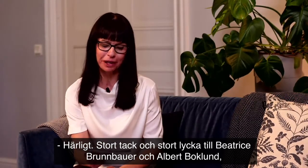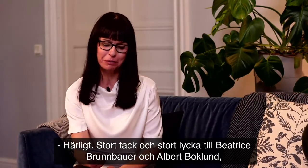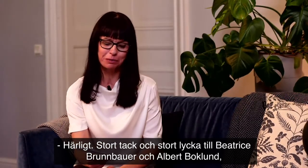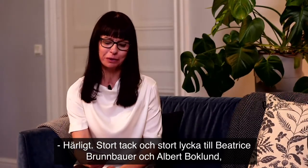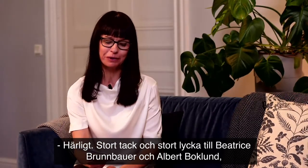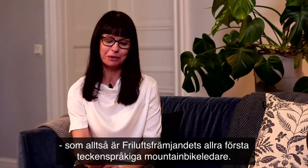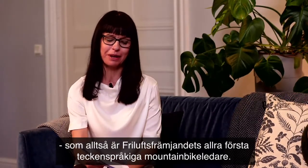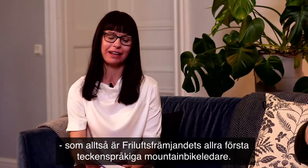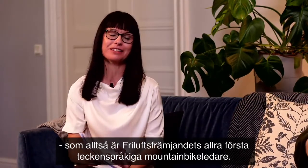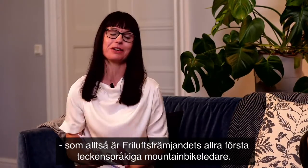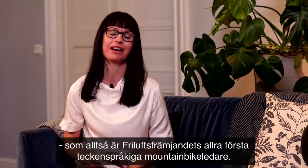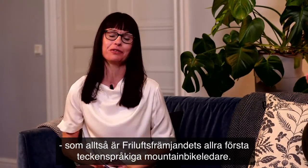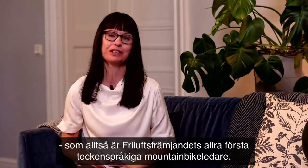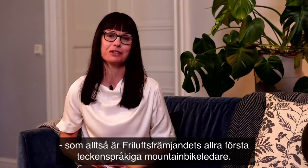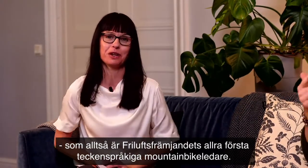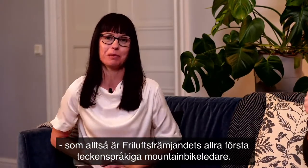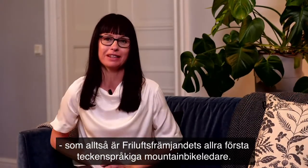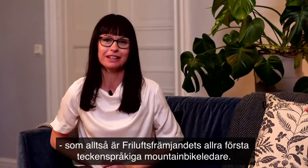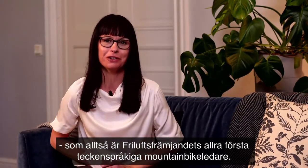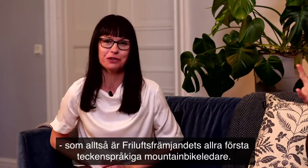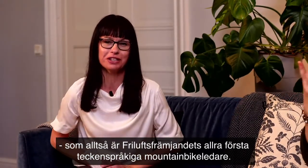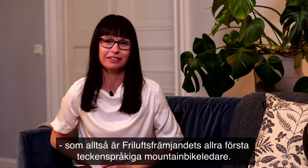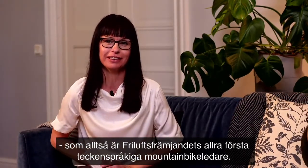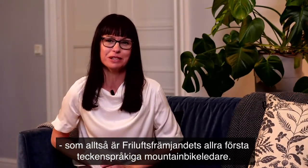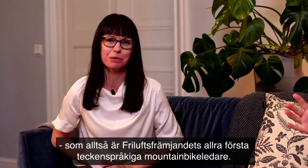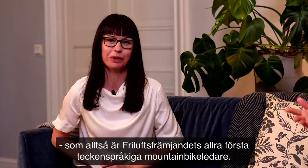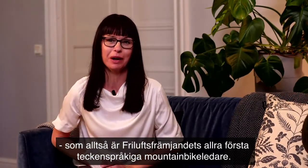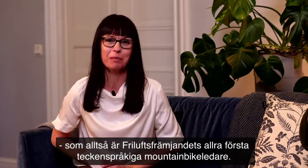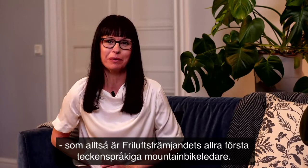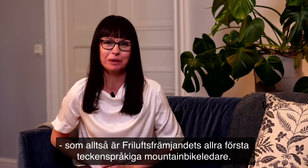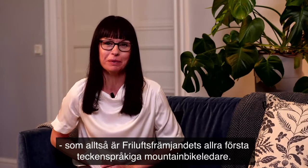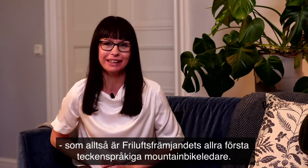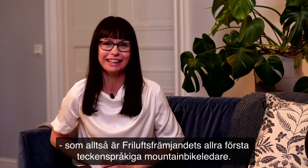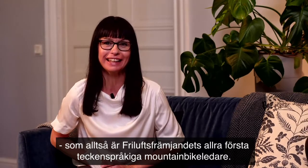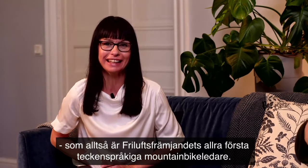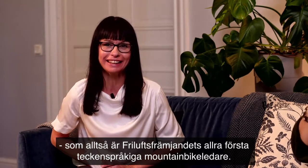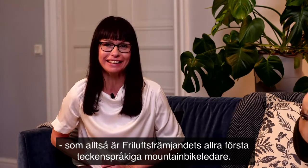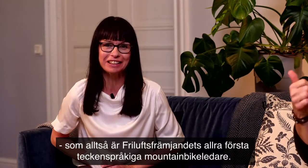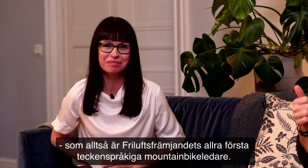och Albert Boklund som alltså är Friluftsfrämjandets allra första teckenspråkiga mountainbike-ledare.